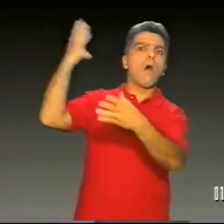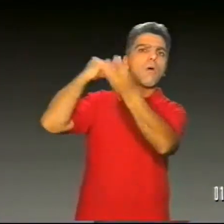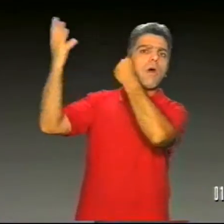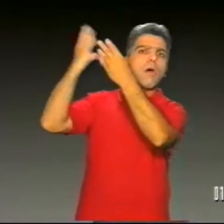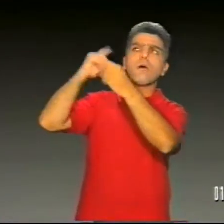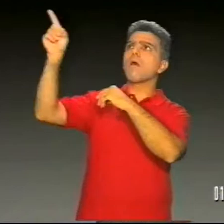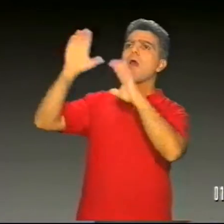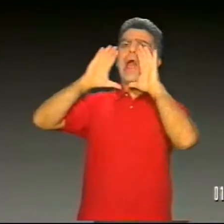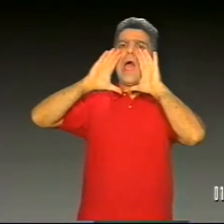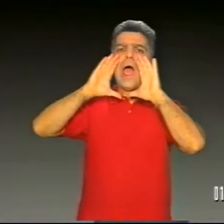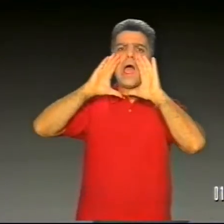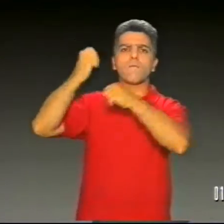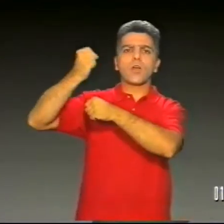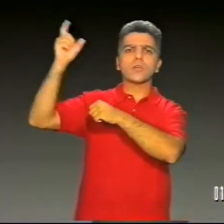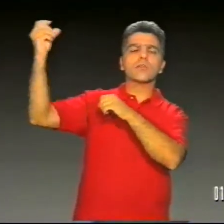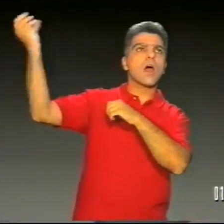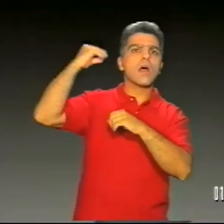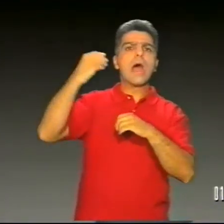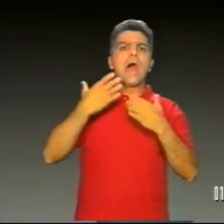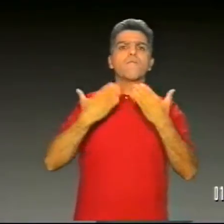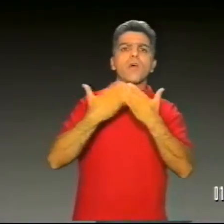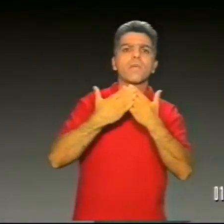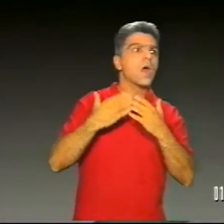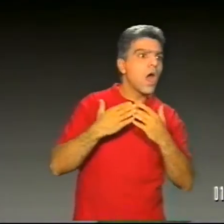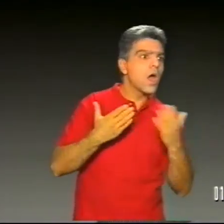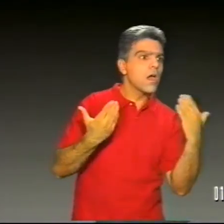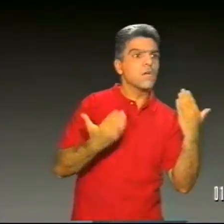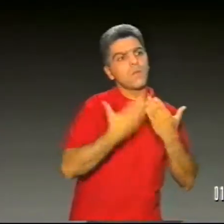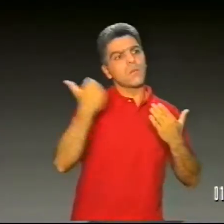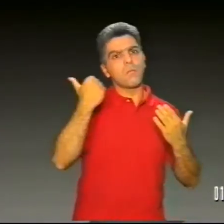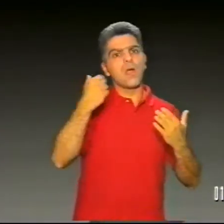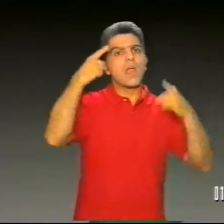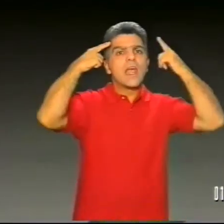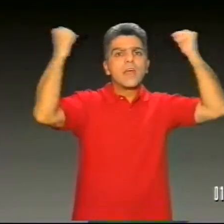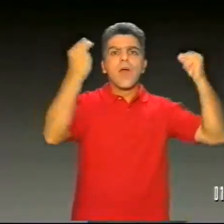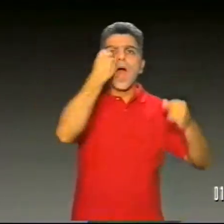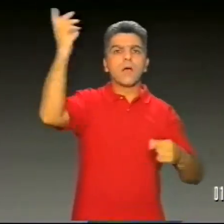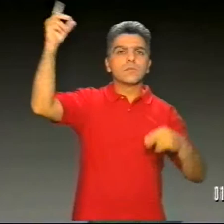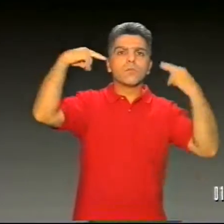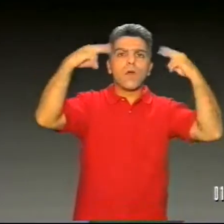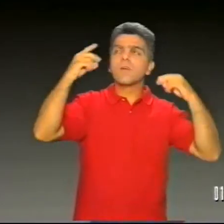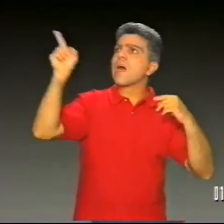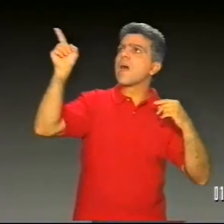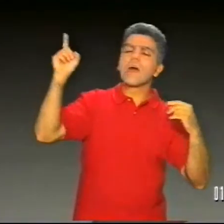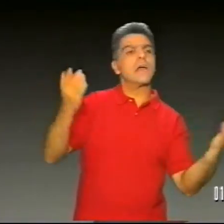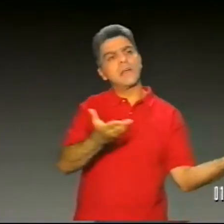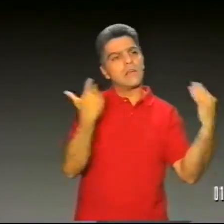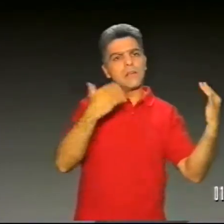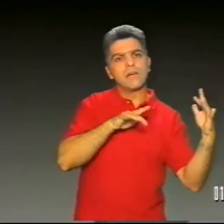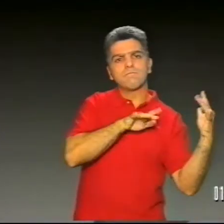γενικώς διάφορες δουλειές. Και άκουσαν ξαφνικά το Βοσκό να τους καλεί σε βοήθεια. Βοήθεια, βοήθεια, άκουγαν το Βοσκό να τους φωνάζει. Και οι χωρικοί